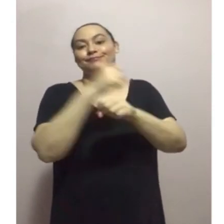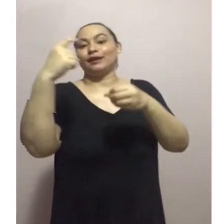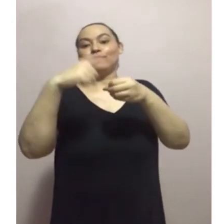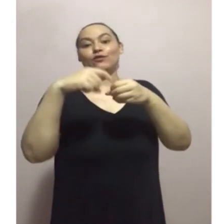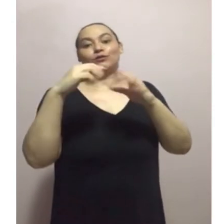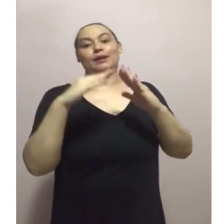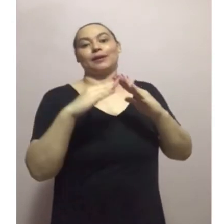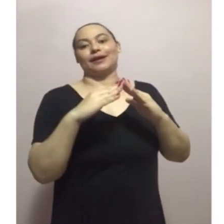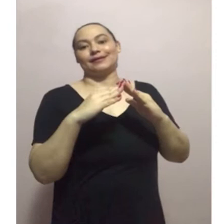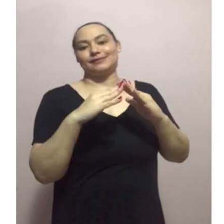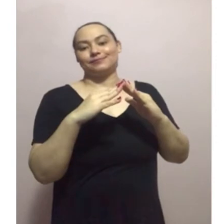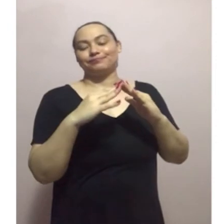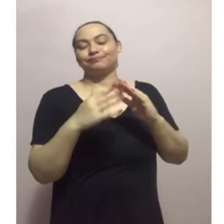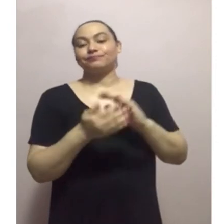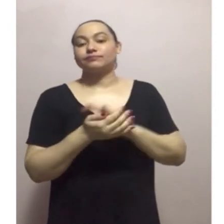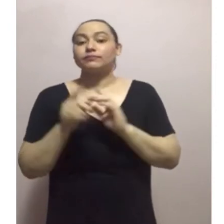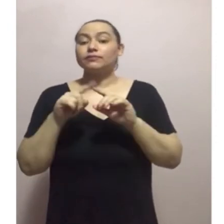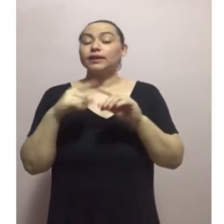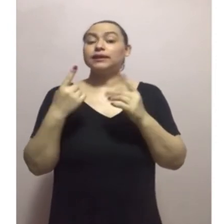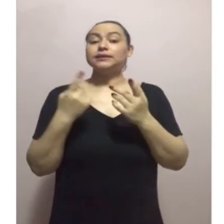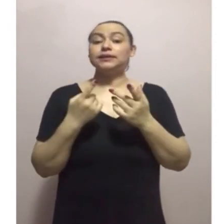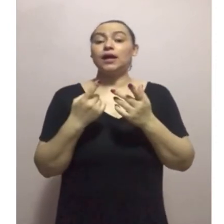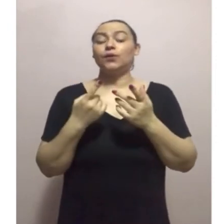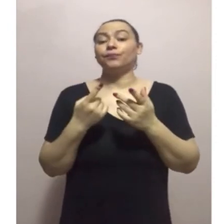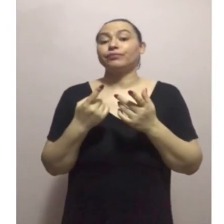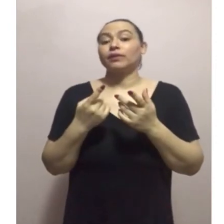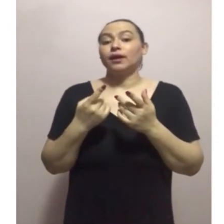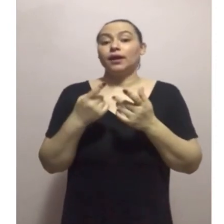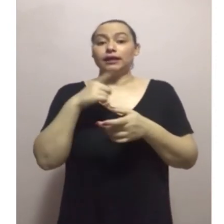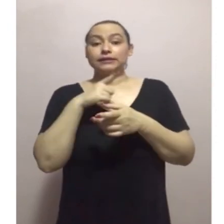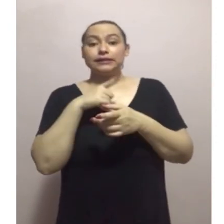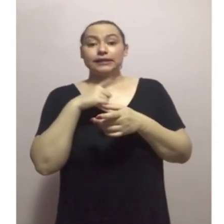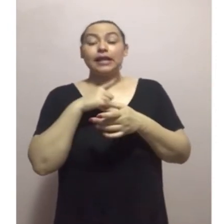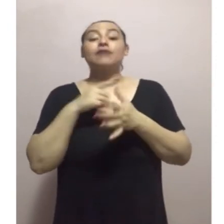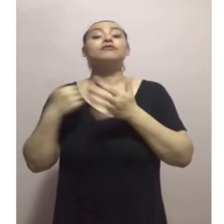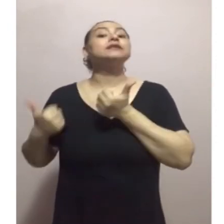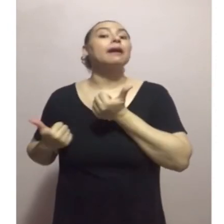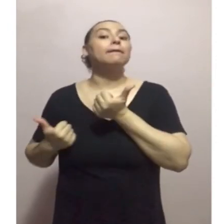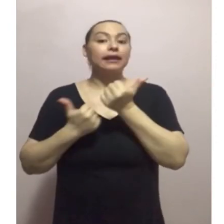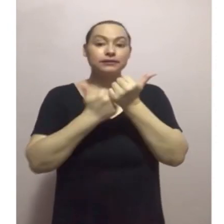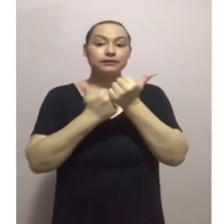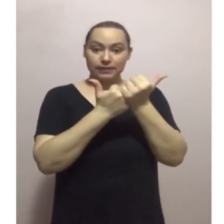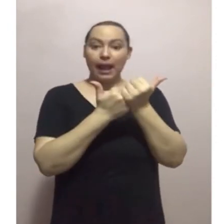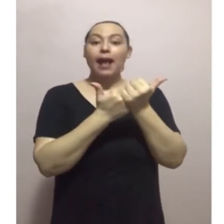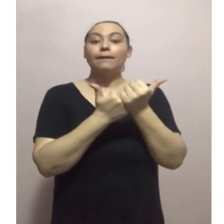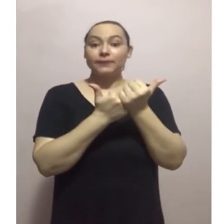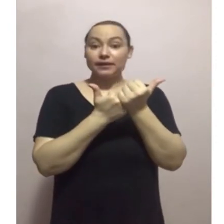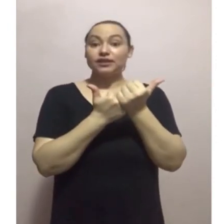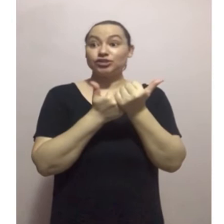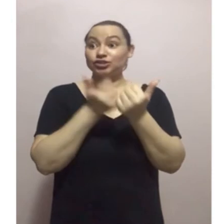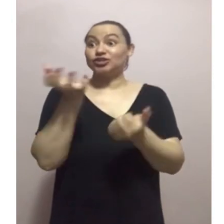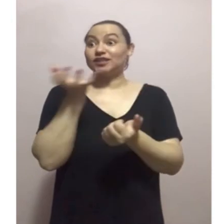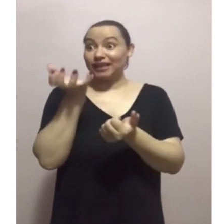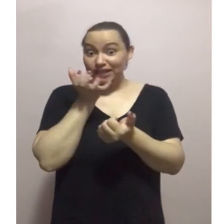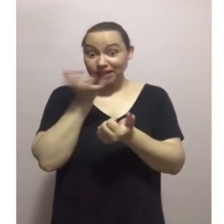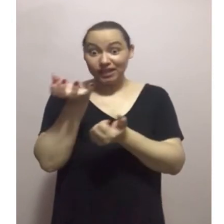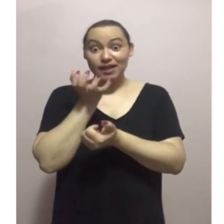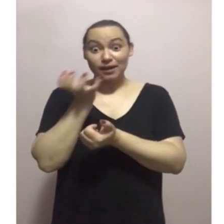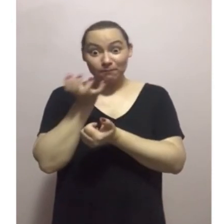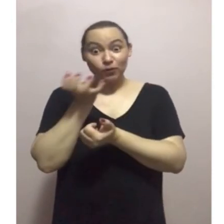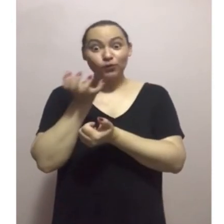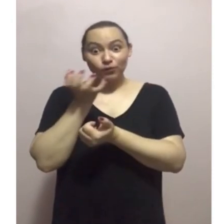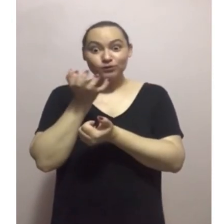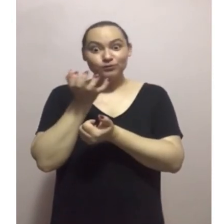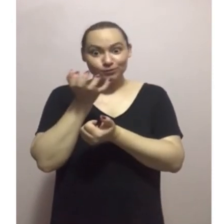E eles, né, os 2 espetáculos com um patrocínio que a gente estava esperando